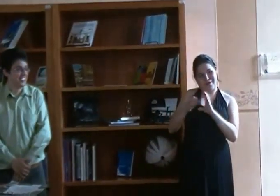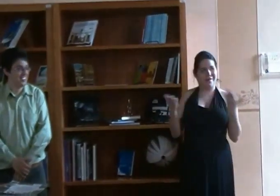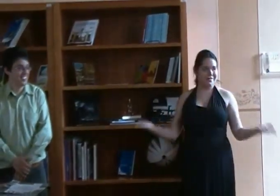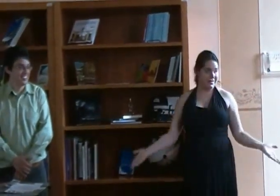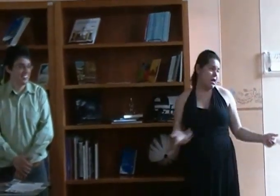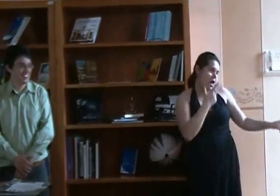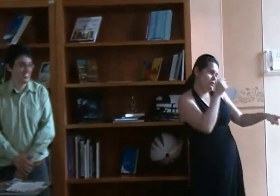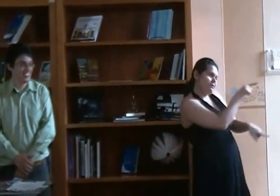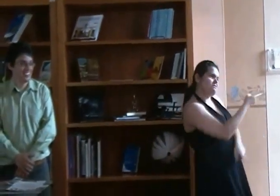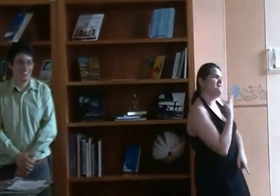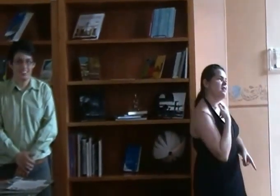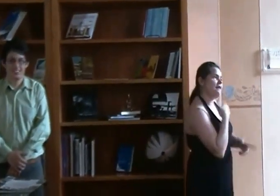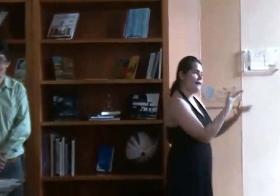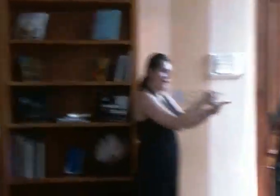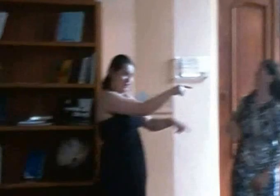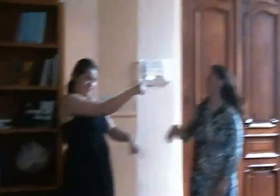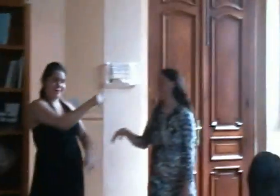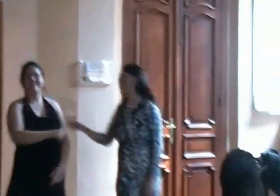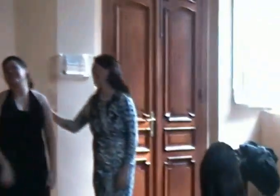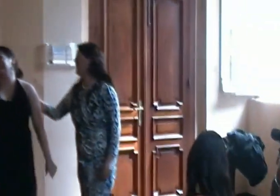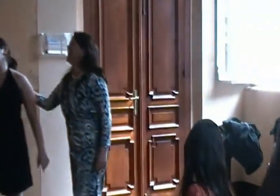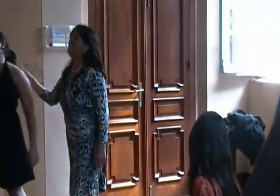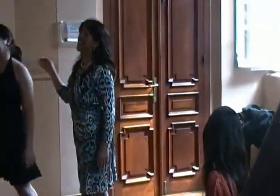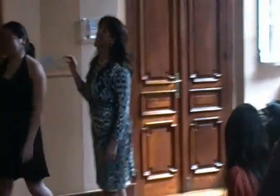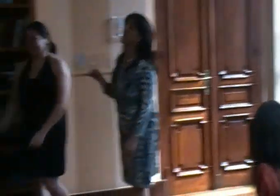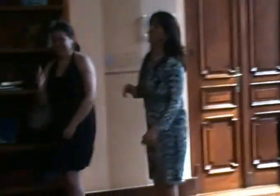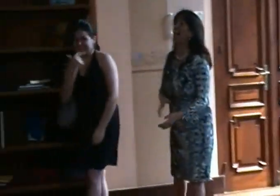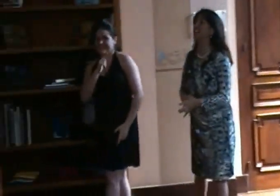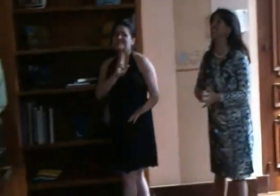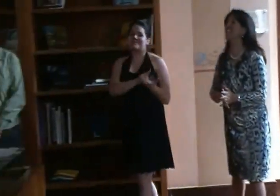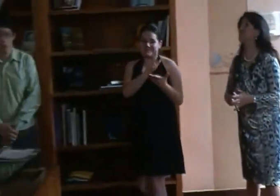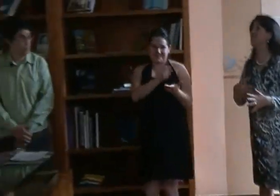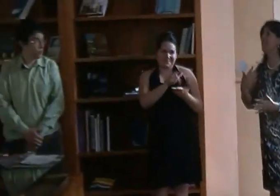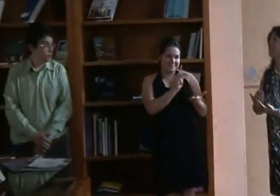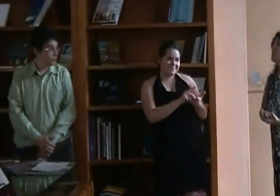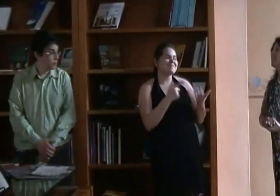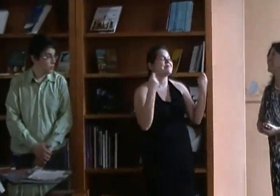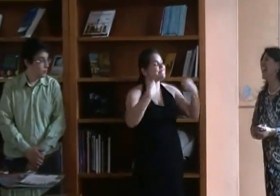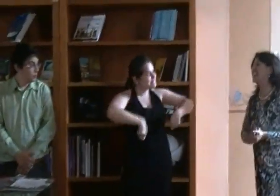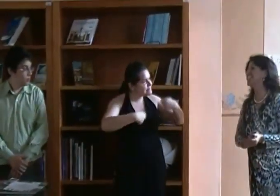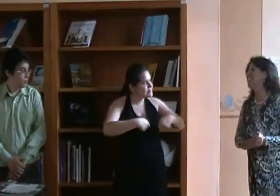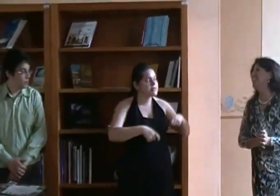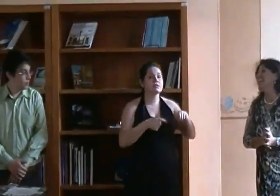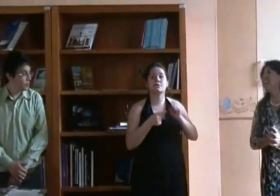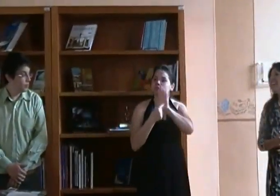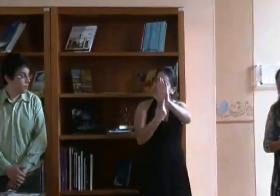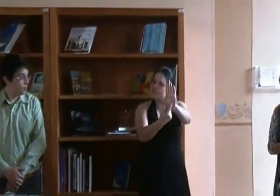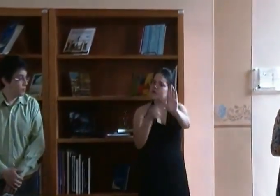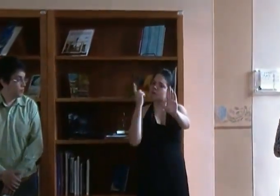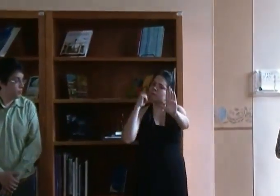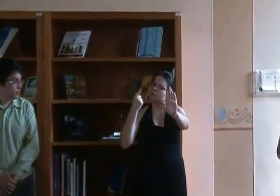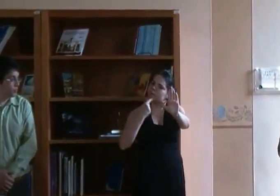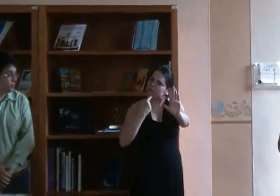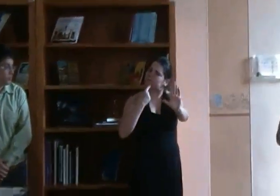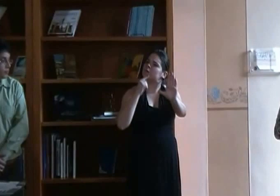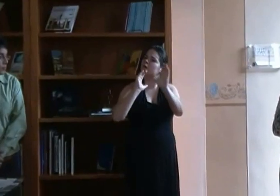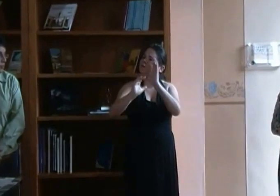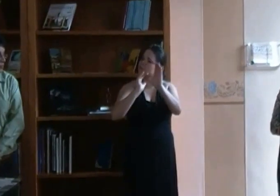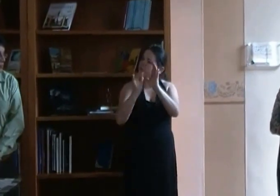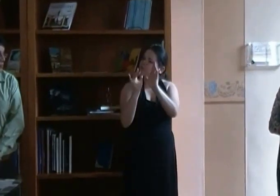Eu acho que você que quer ser uma cor. Mas é verdade, né? A gente precisa da visibilidade nos meios